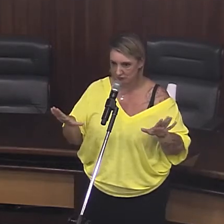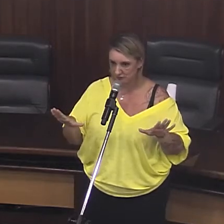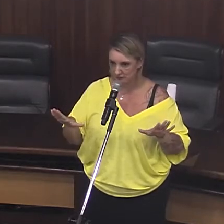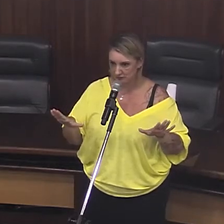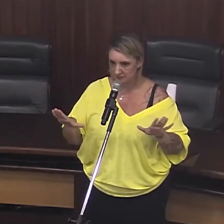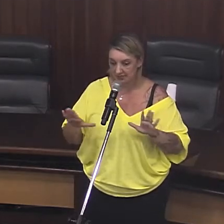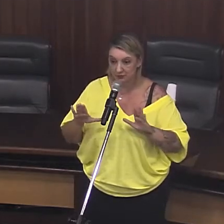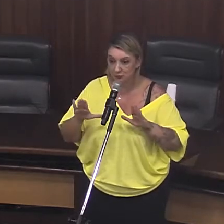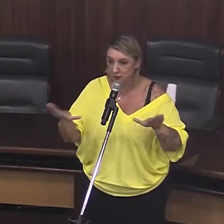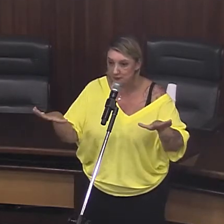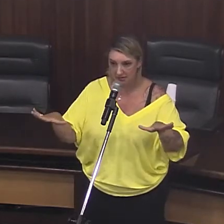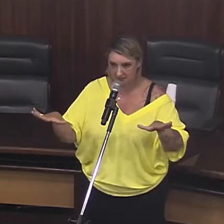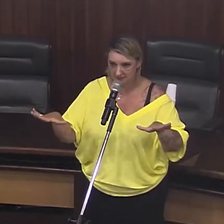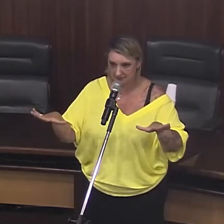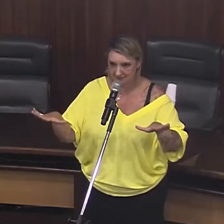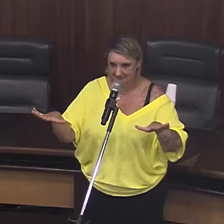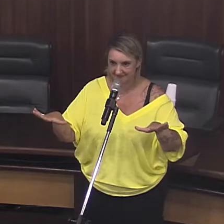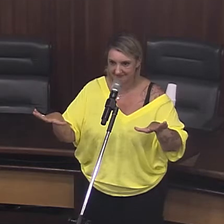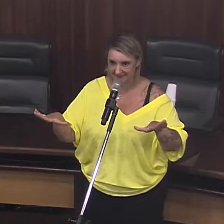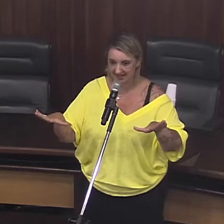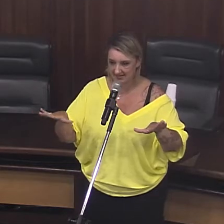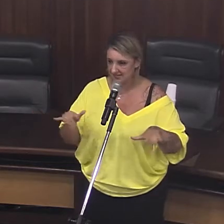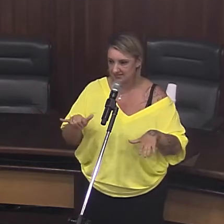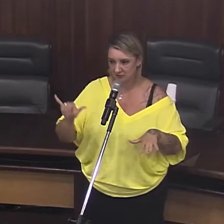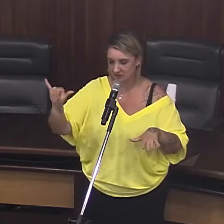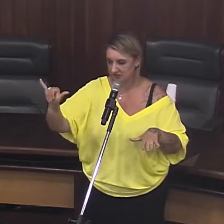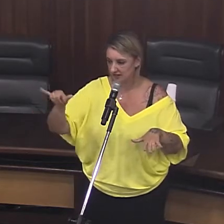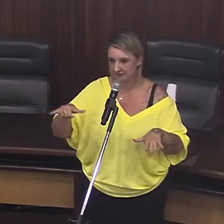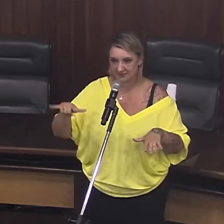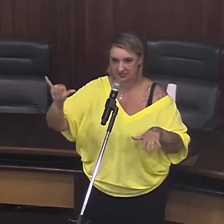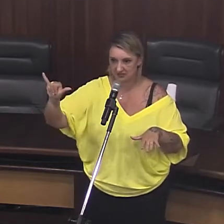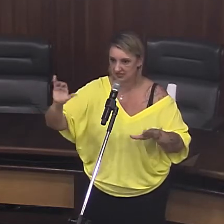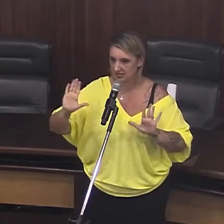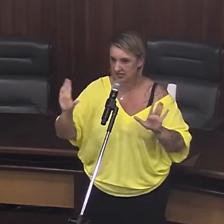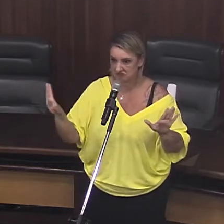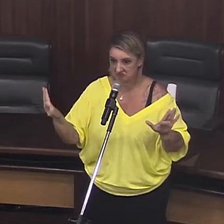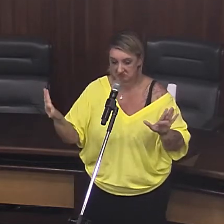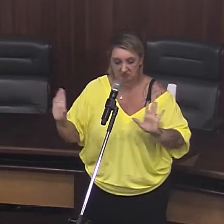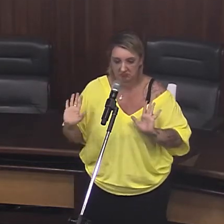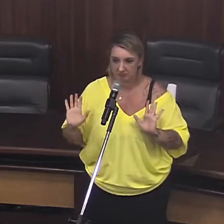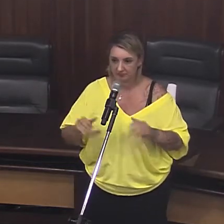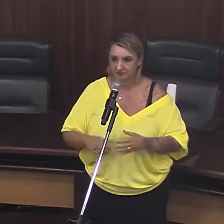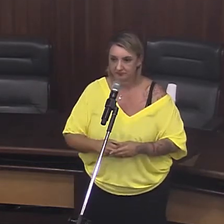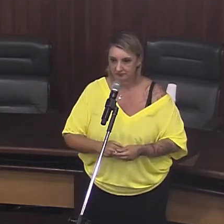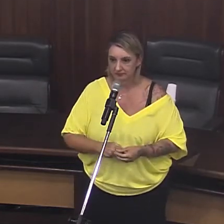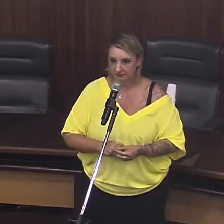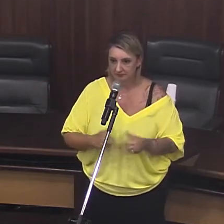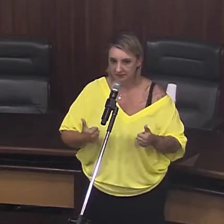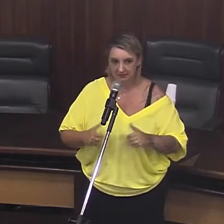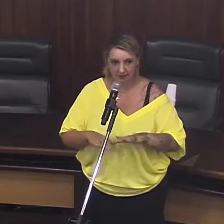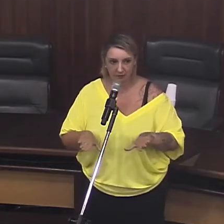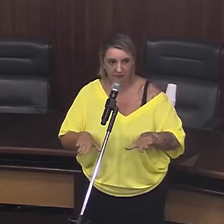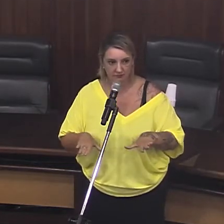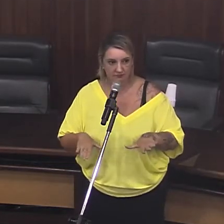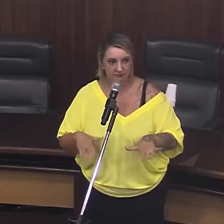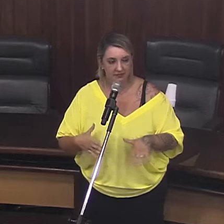tudo bem. Tá? Se continuar fazendo assim... Tá bom? E